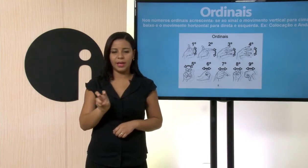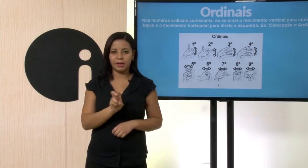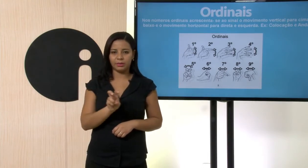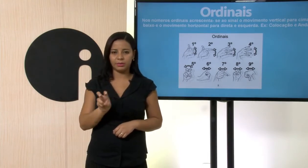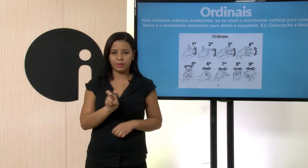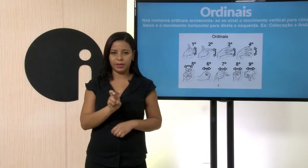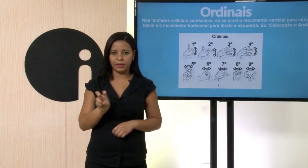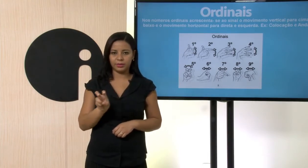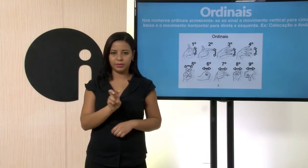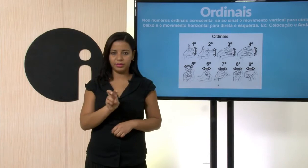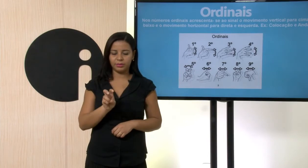lateral. Quinto,